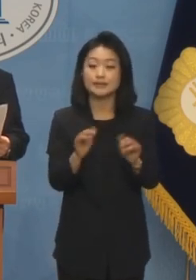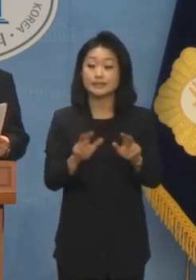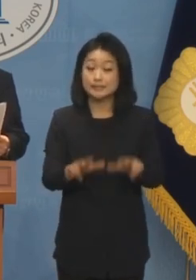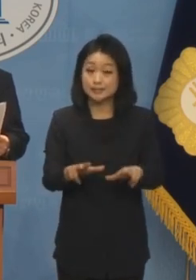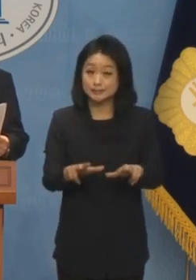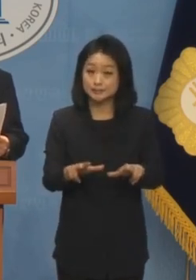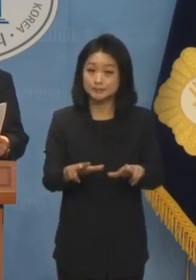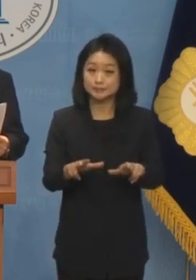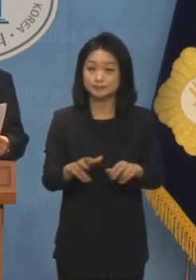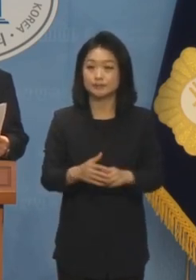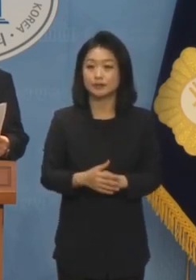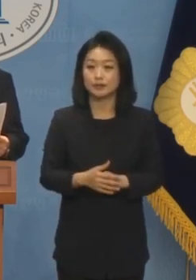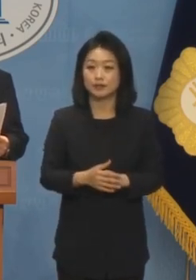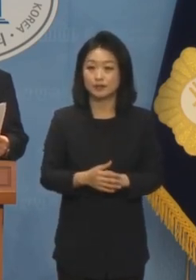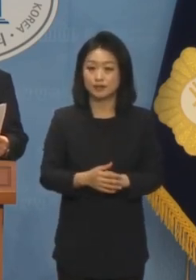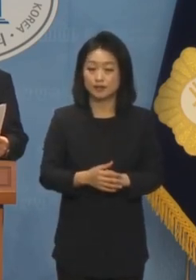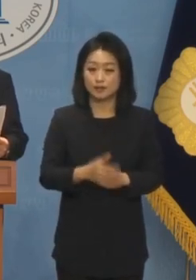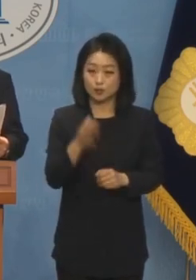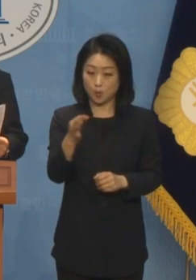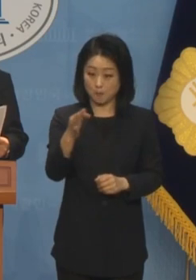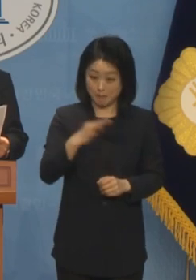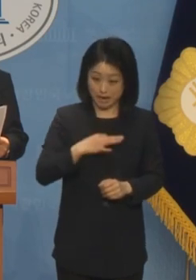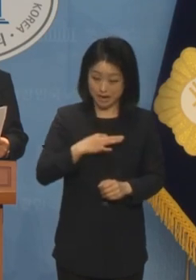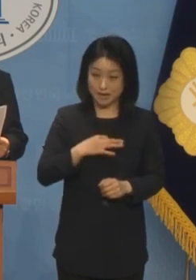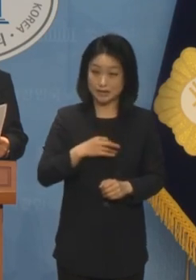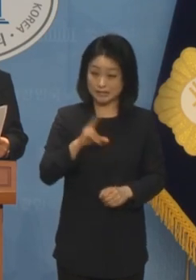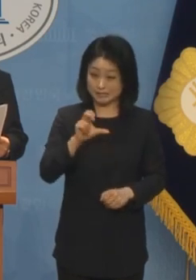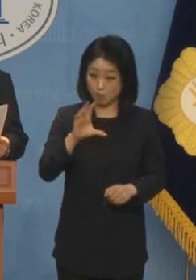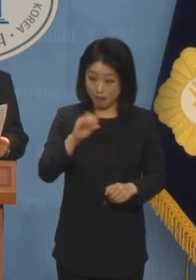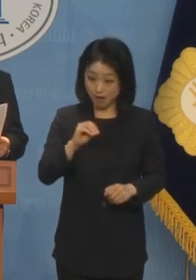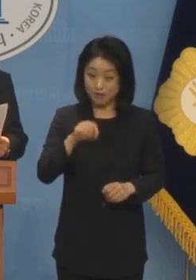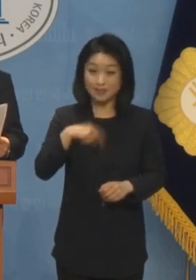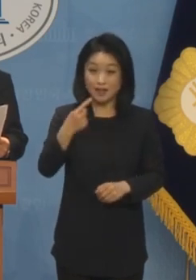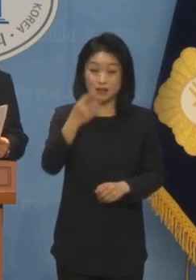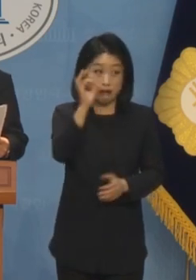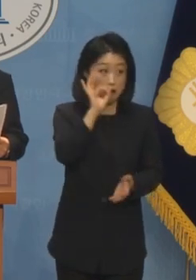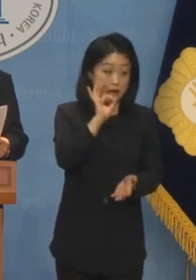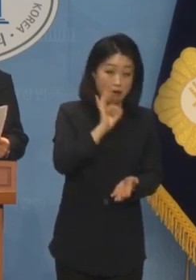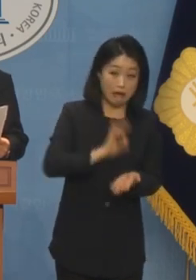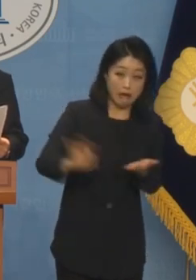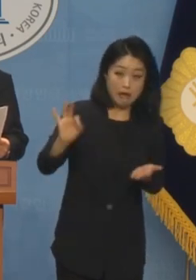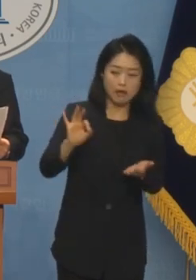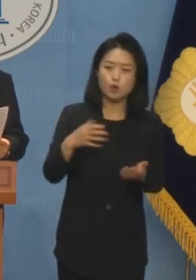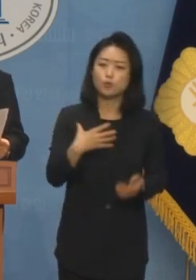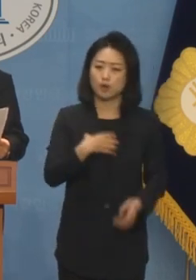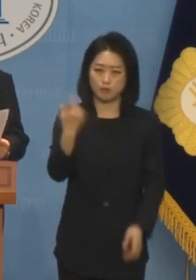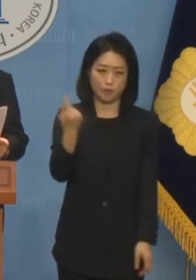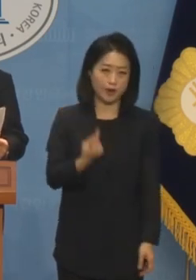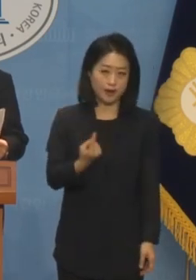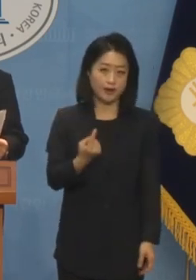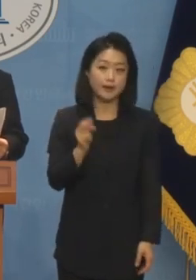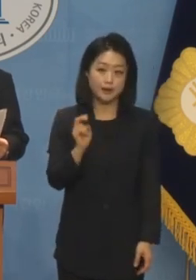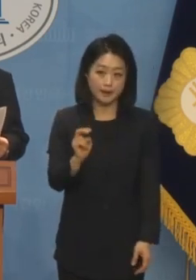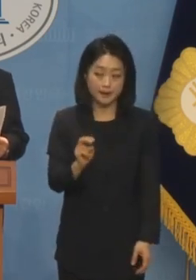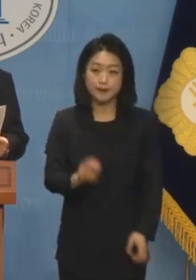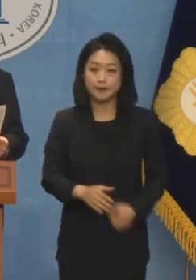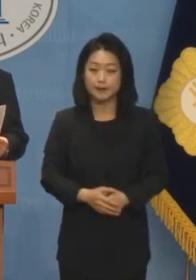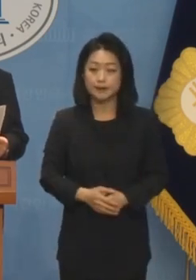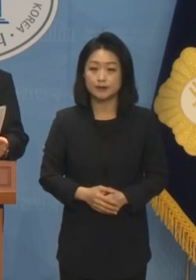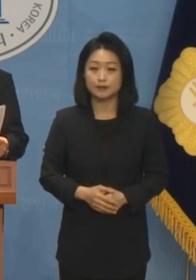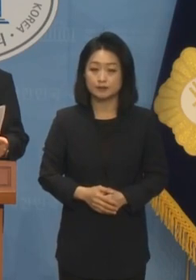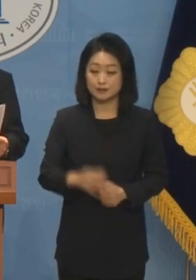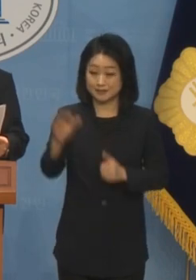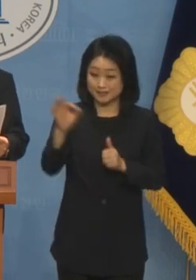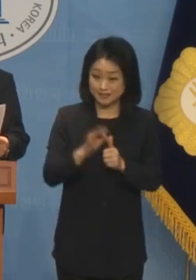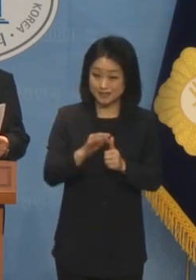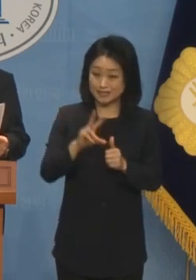현재 적은 돈만 받고 향후 큰 돈이 나가는 상황이 벌어질 수밖에 없을 것입니다. 25만